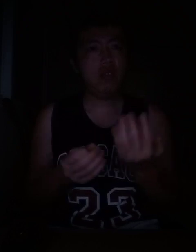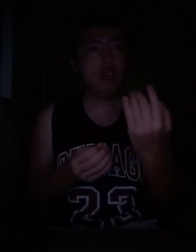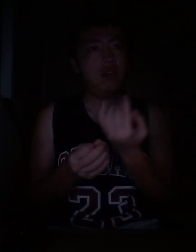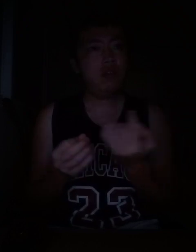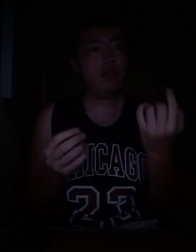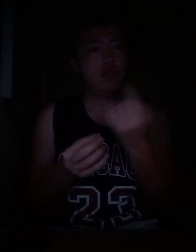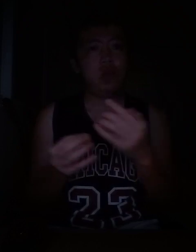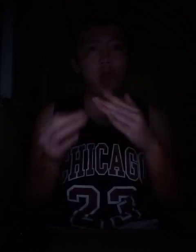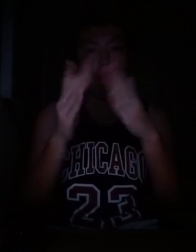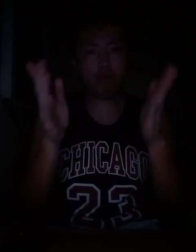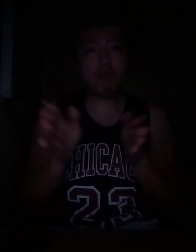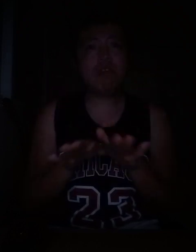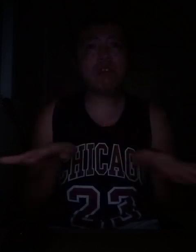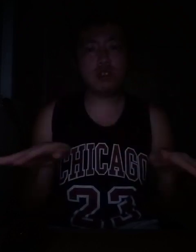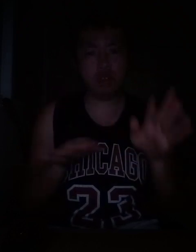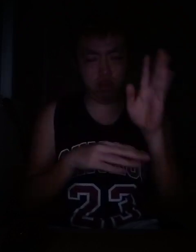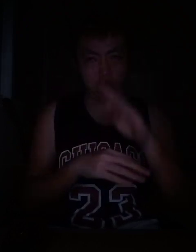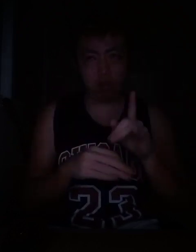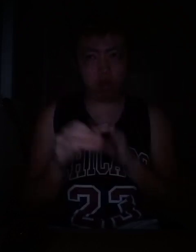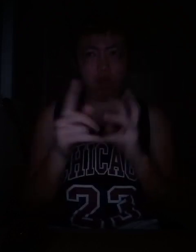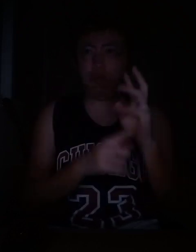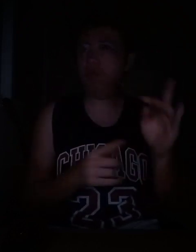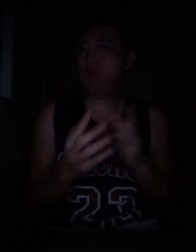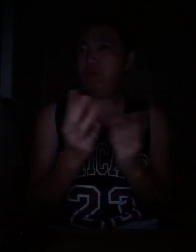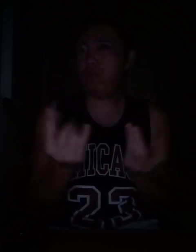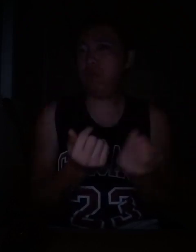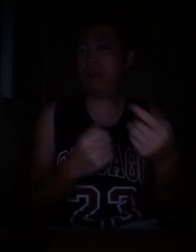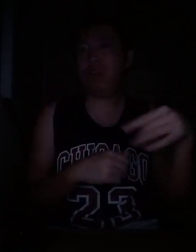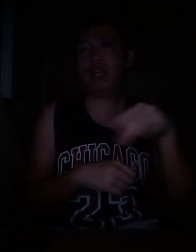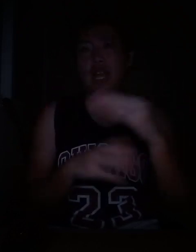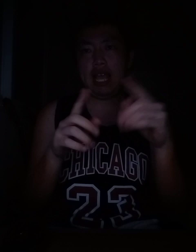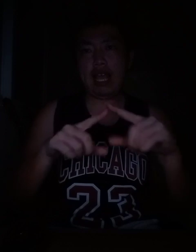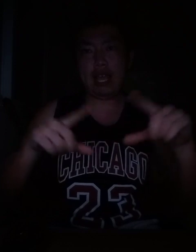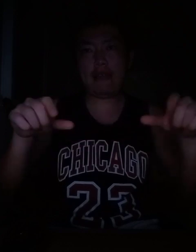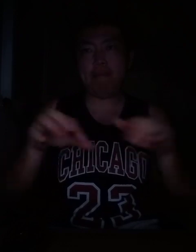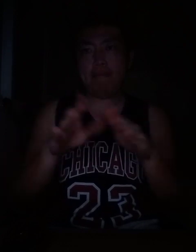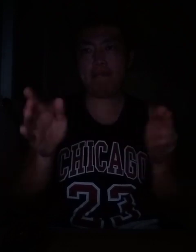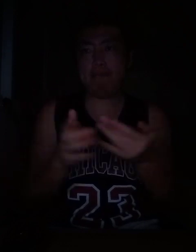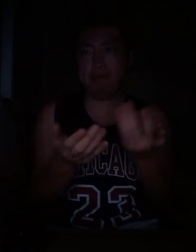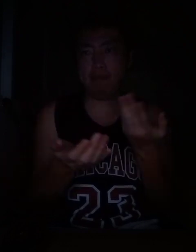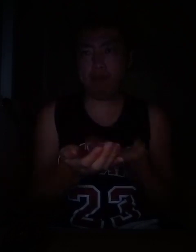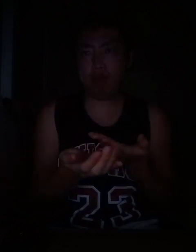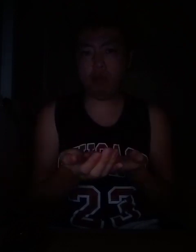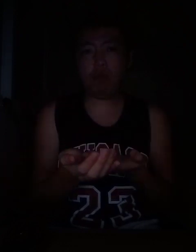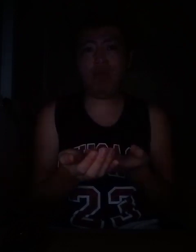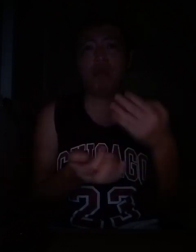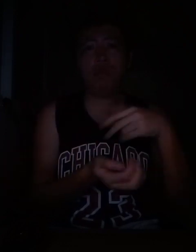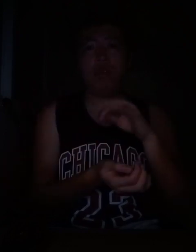섬 지역 주민들이 9월 한 달 동안 택배 추가 배송비를 정부에서 지원받을 수 있게